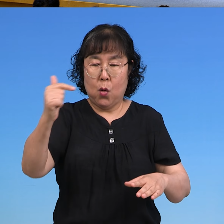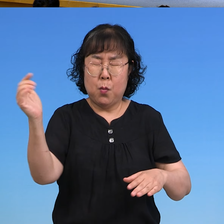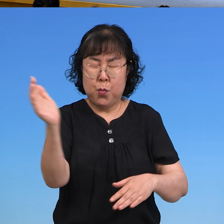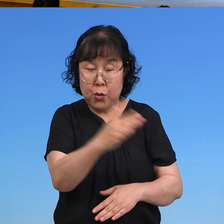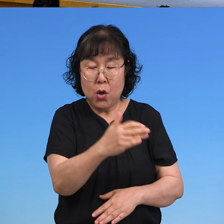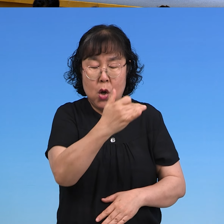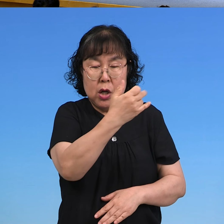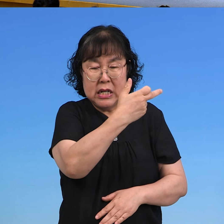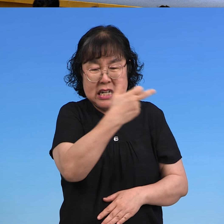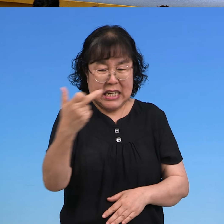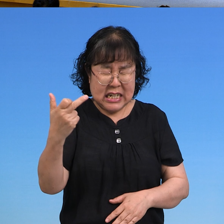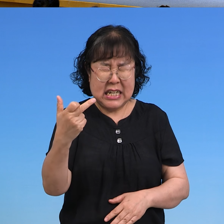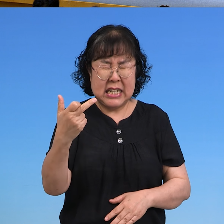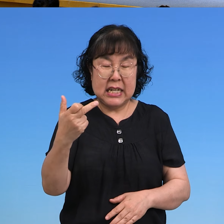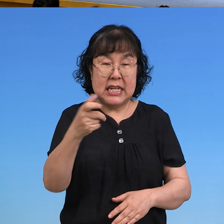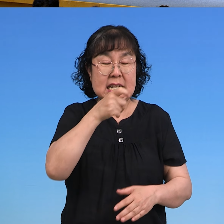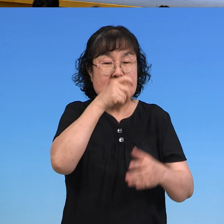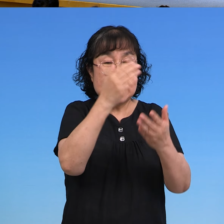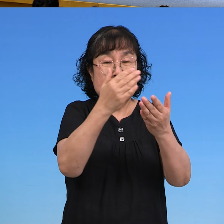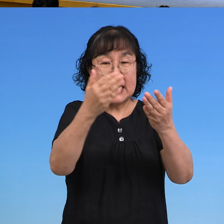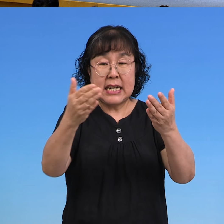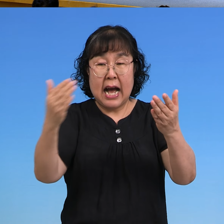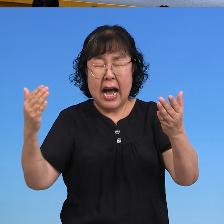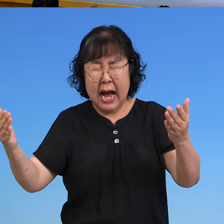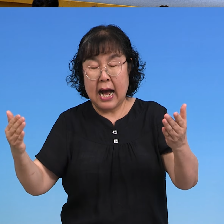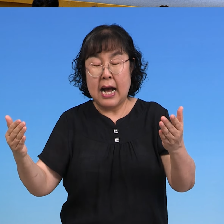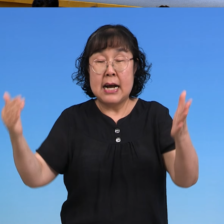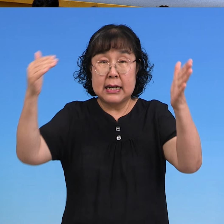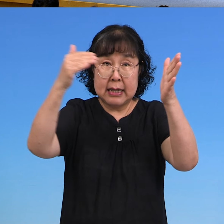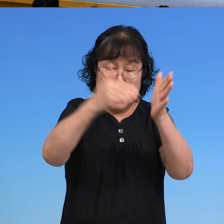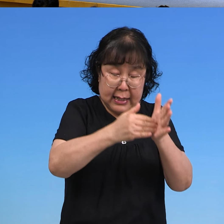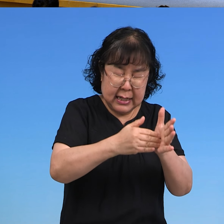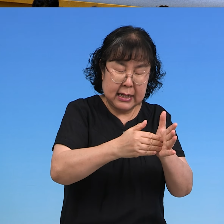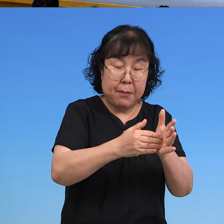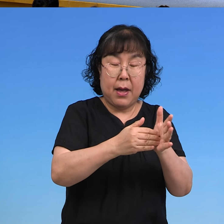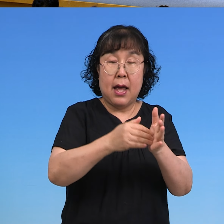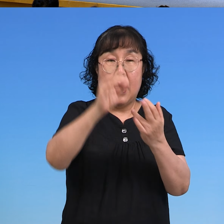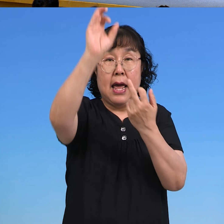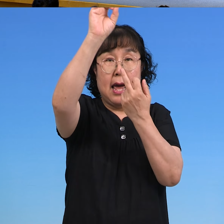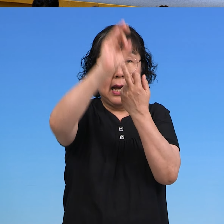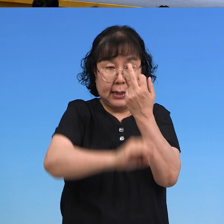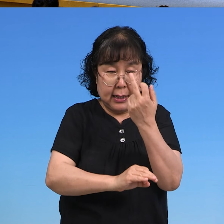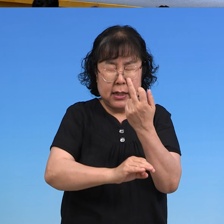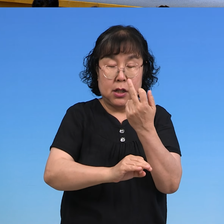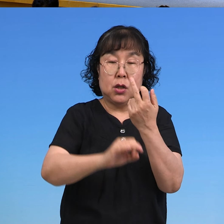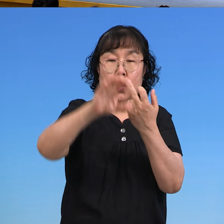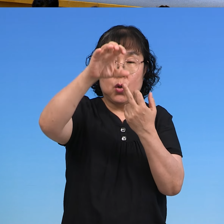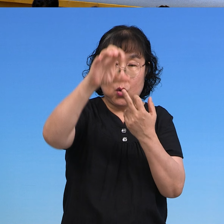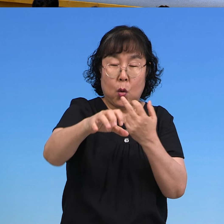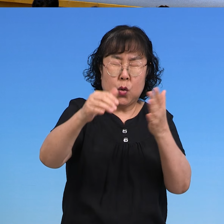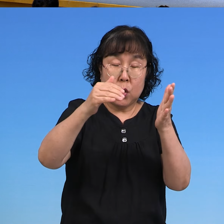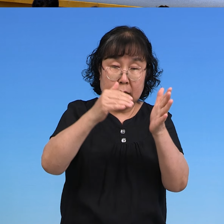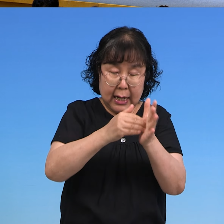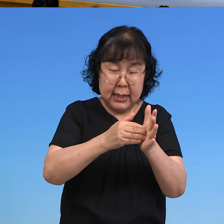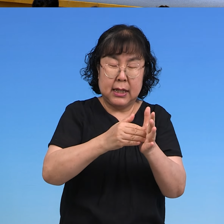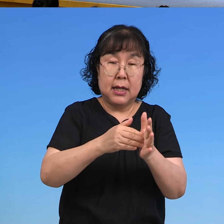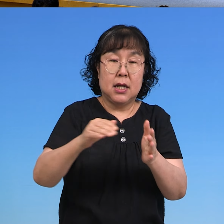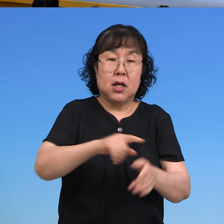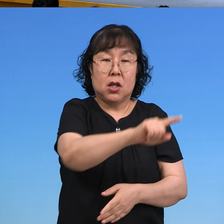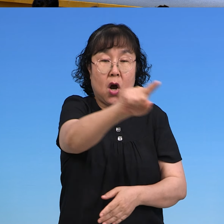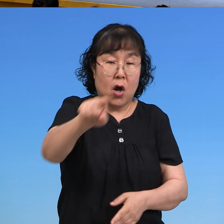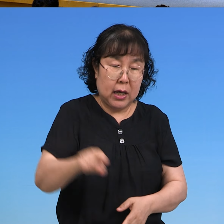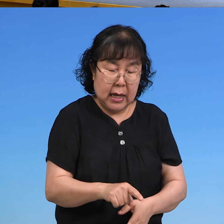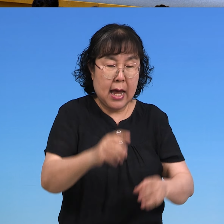곧 유브라데 강까지 해 쪽속의 온 땅과 또 해지는 쪽 대해까지 너희의 영토가 되리라.